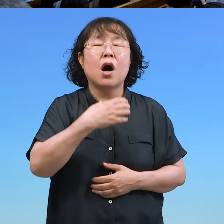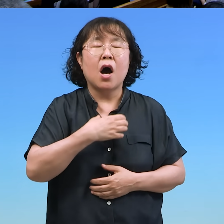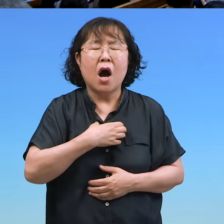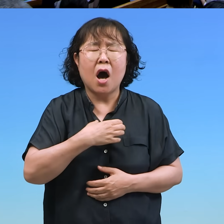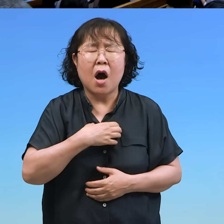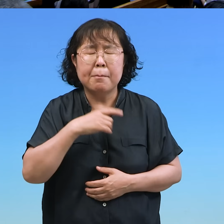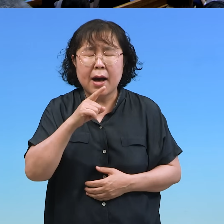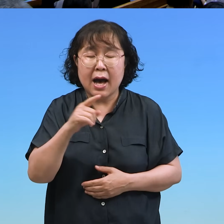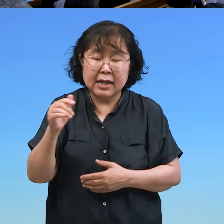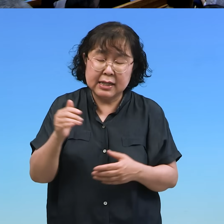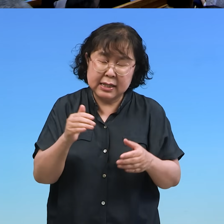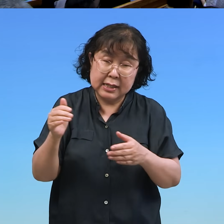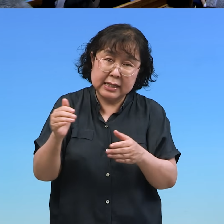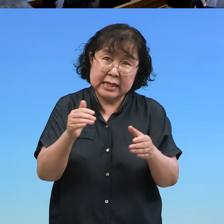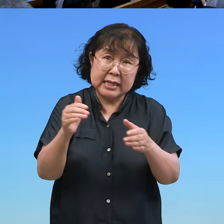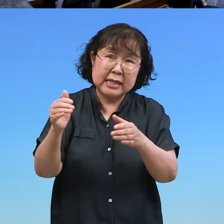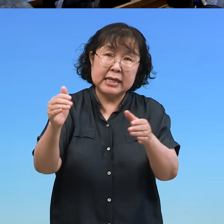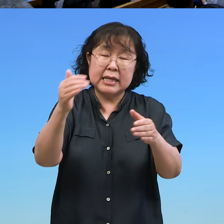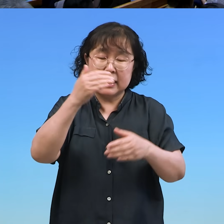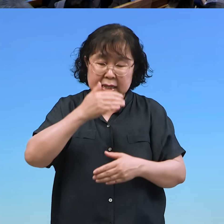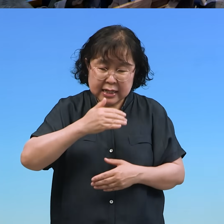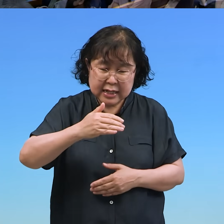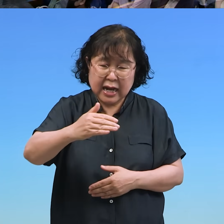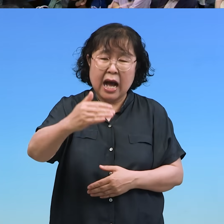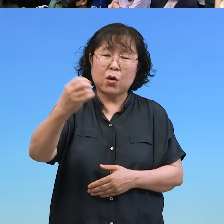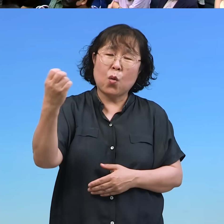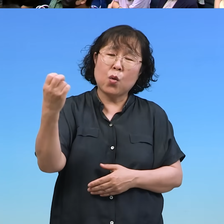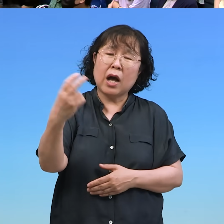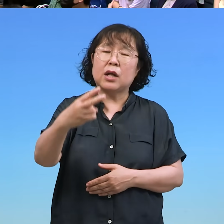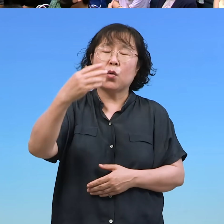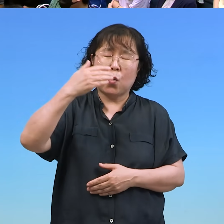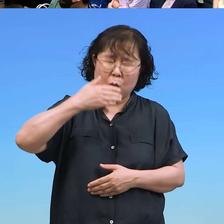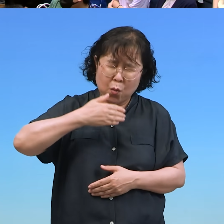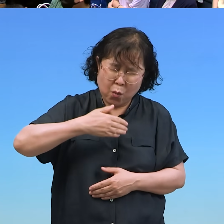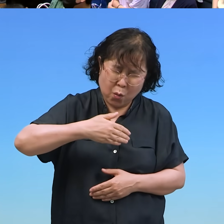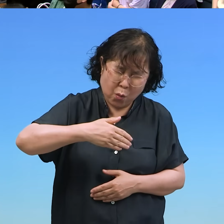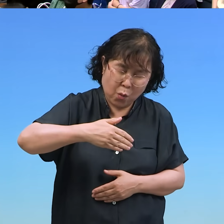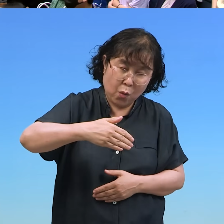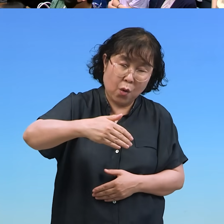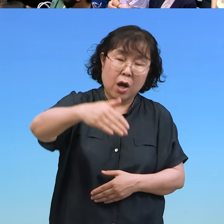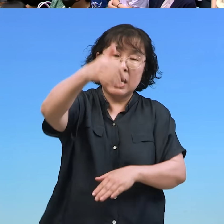참 힘든 인생입니다. 험한 이 길 가고 가도